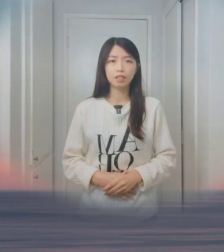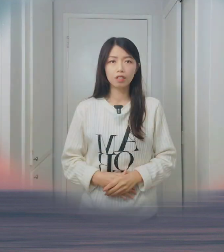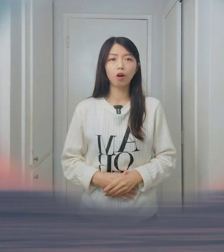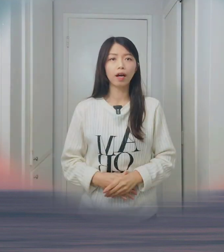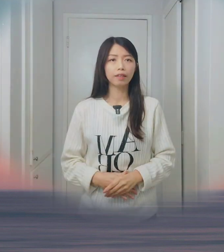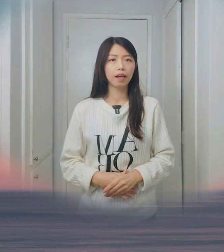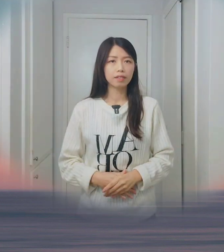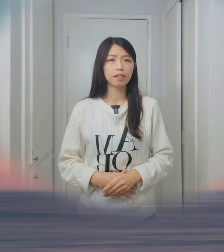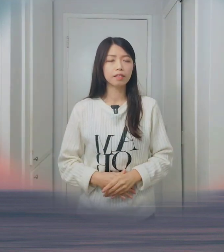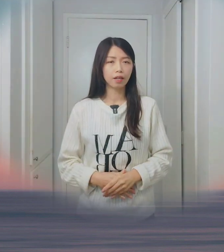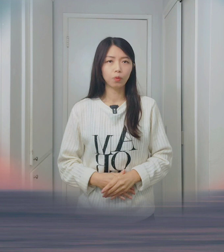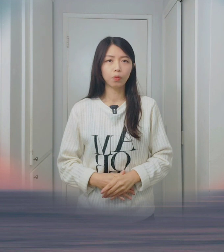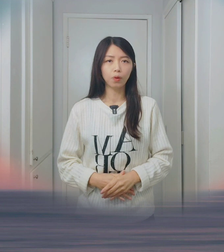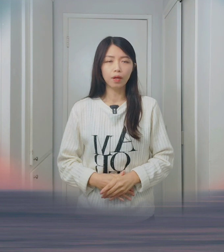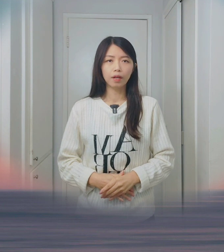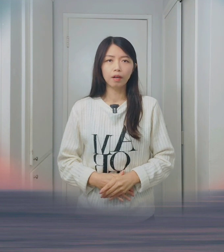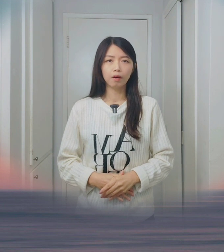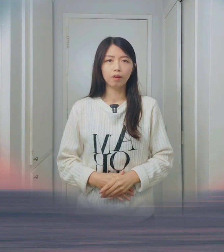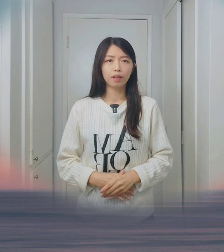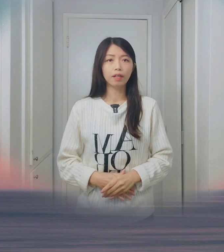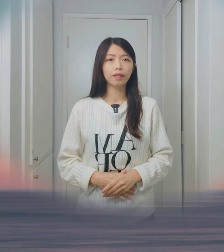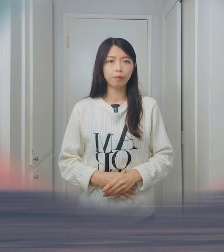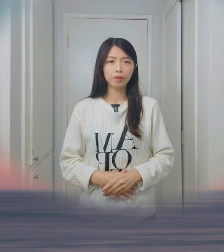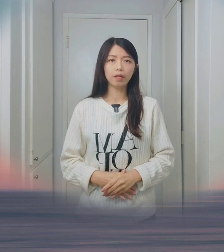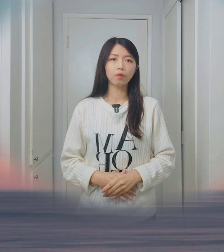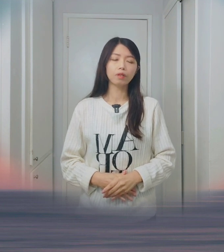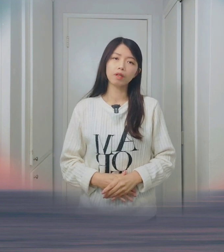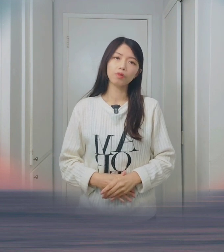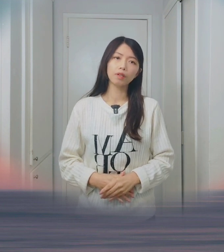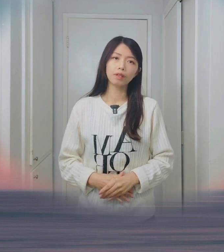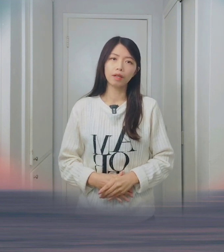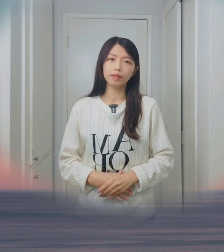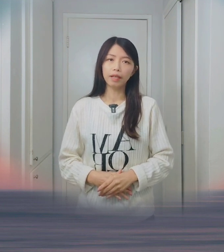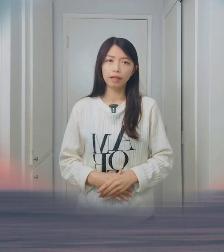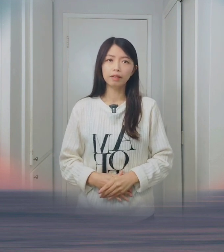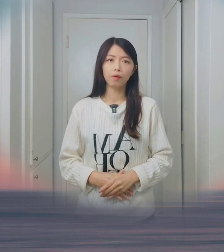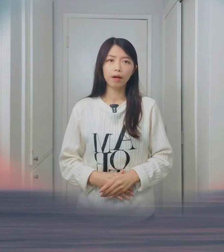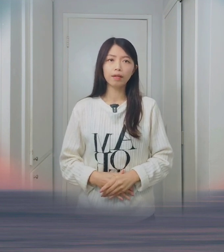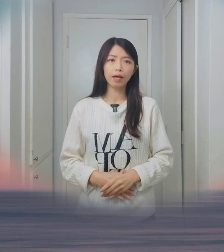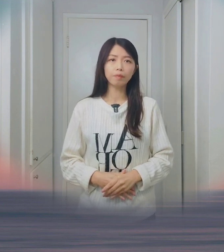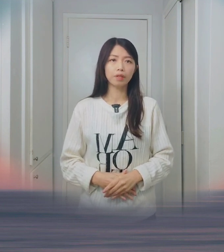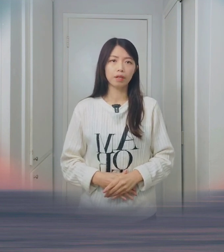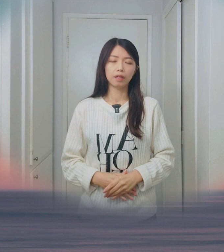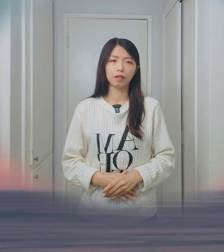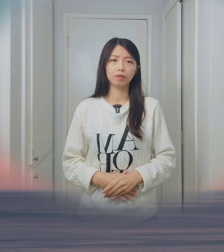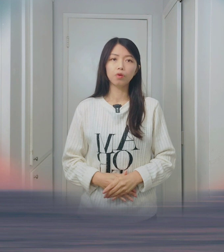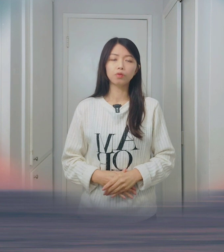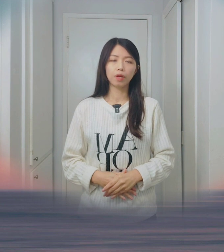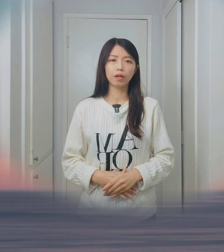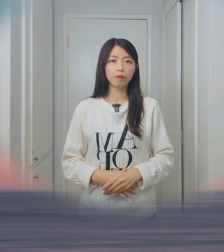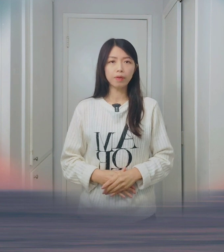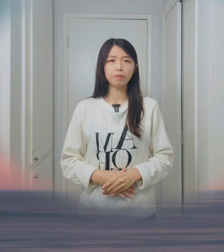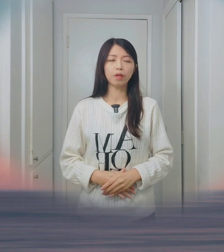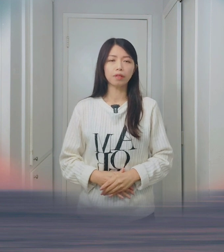남들은 지쳐 앉아 있을지라도 일단 남들이라고 하는 뜻의 수어는 다르다와 사람들 이 수어